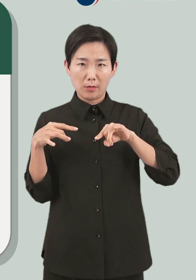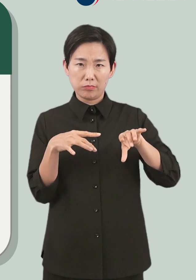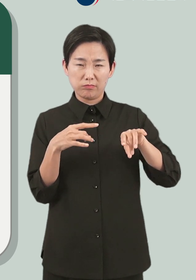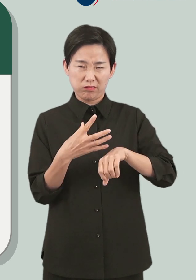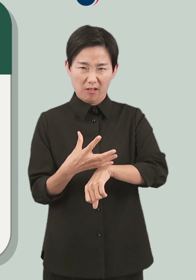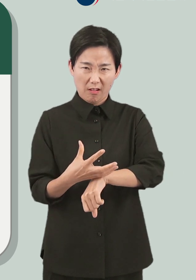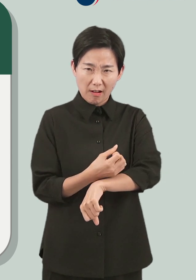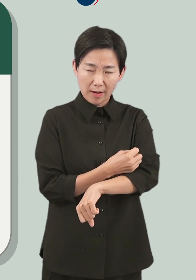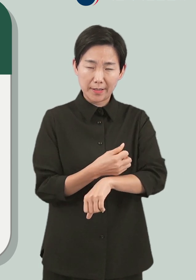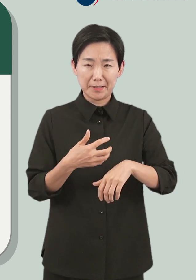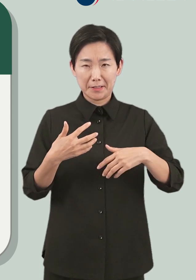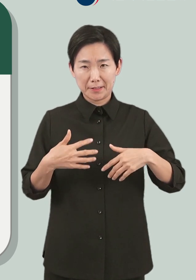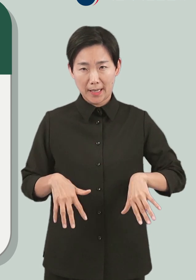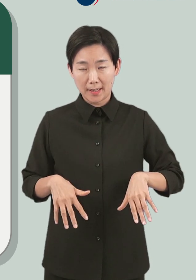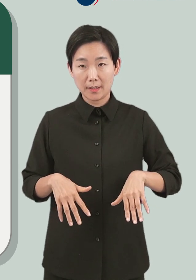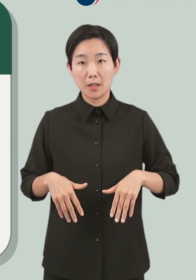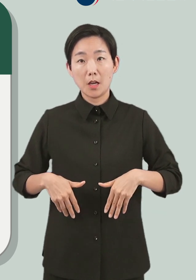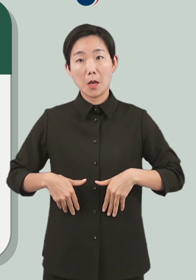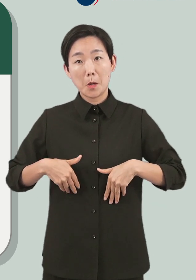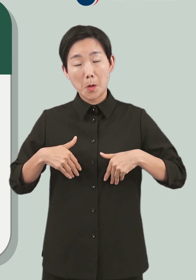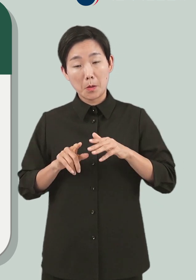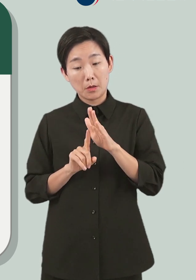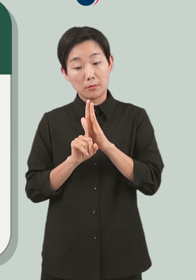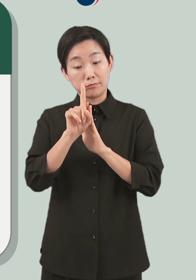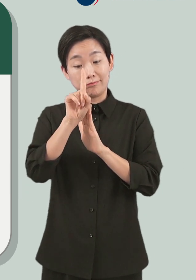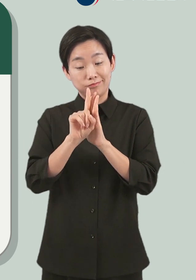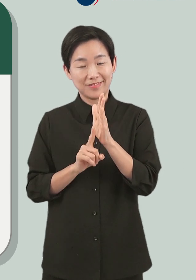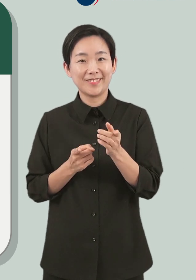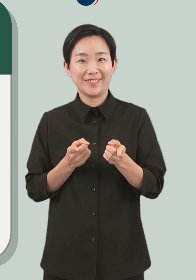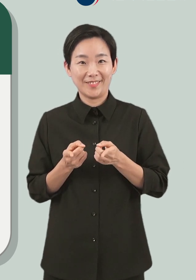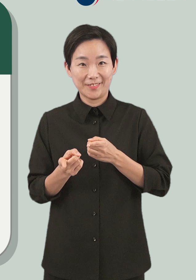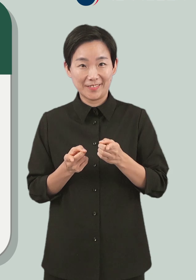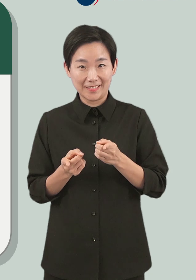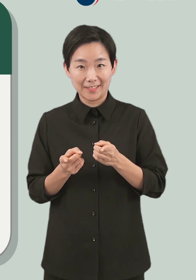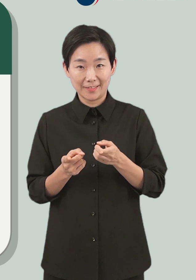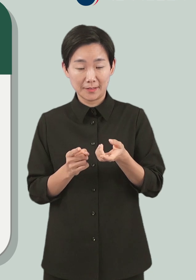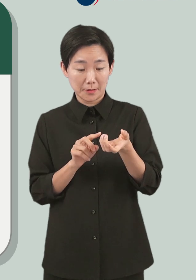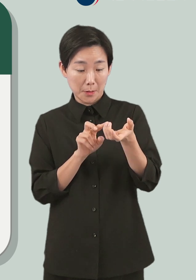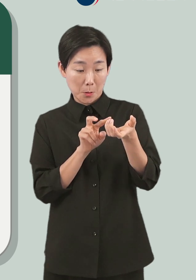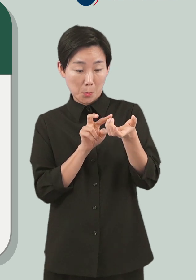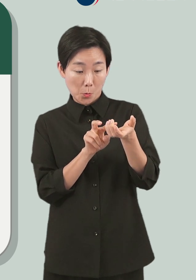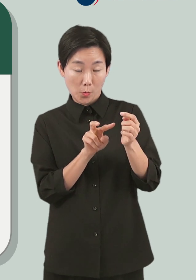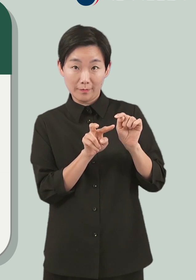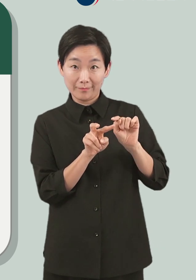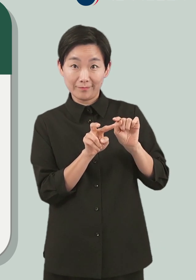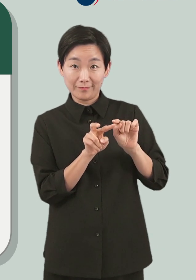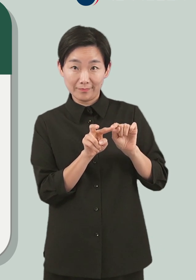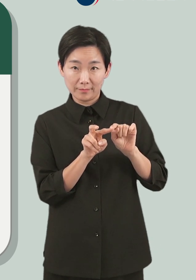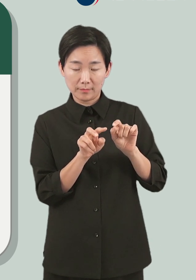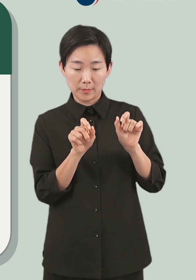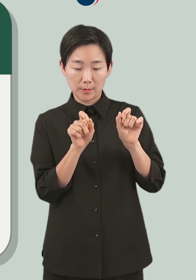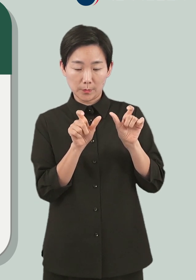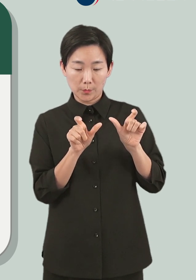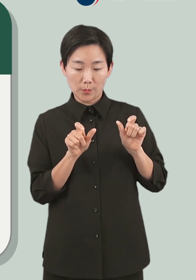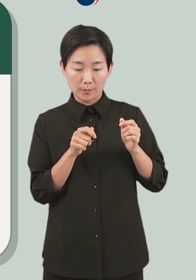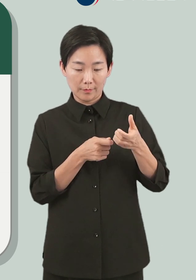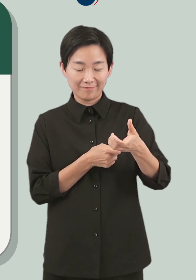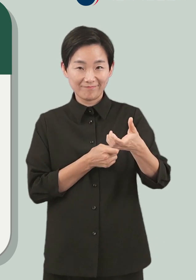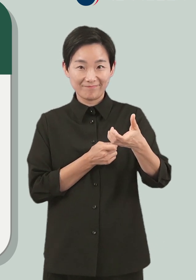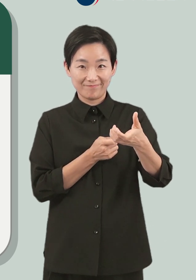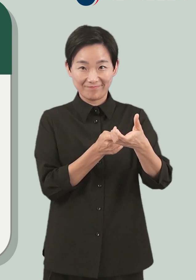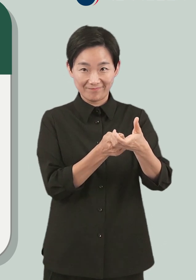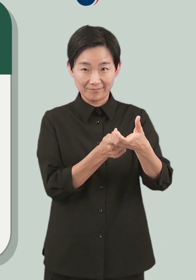온도를 조절할 수 있습니다. 본체 아랫면 왼쪽 구멍은 패드가 부착된 코드를 연결하는 부분입니다.